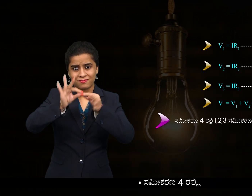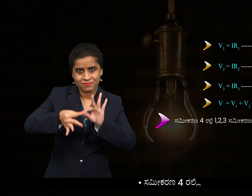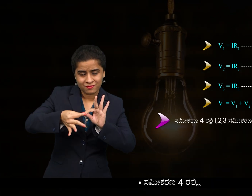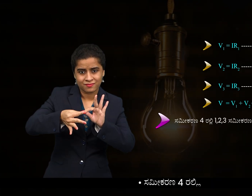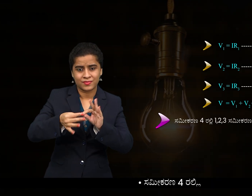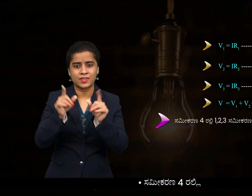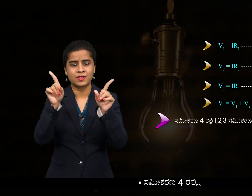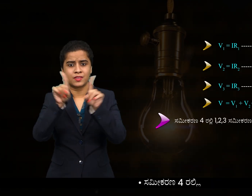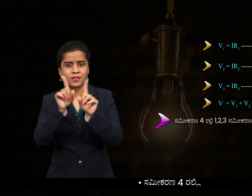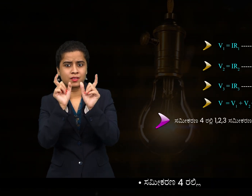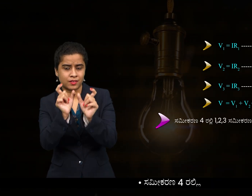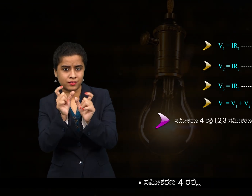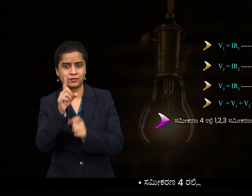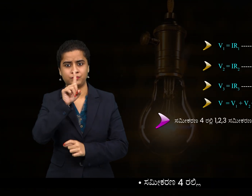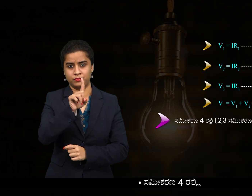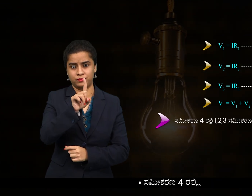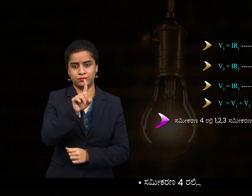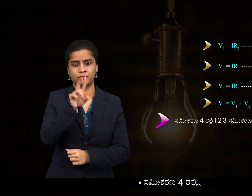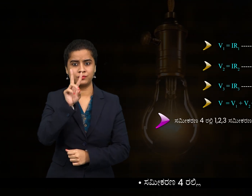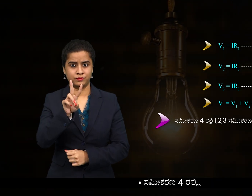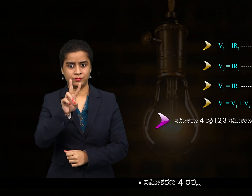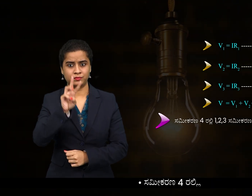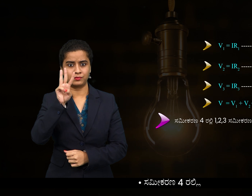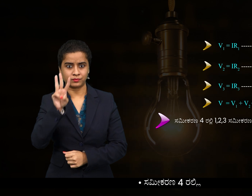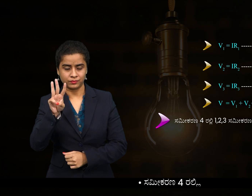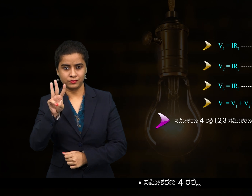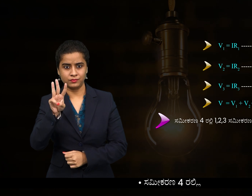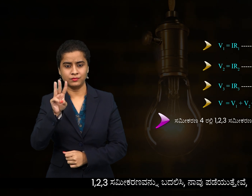ಸಮೀಕರಣ 4ರಲ್ಲಿ 1, 2, 3